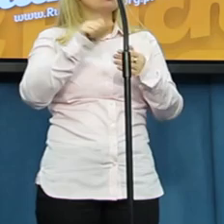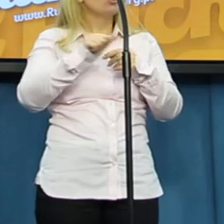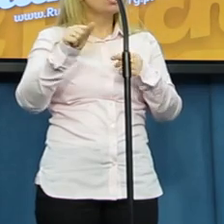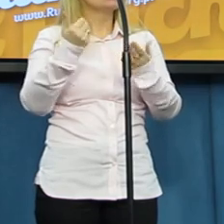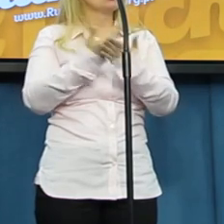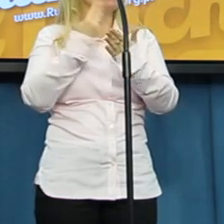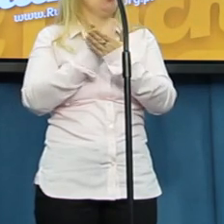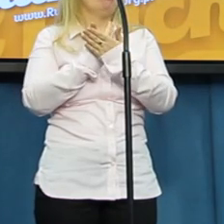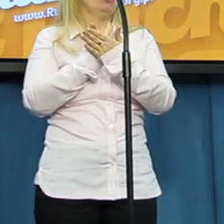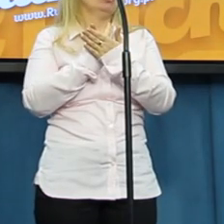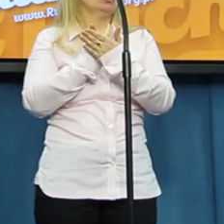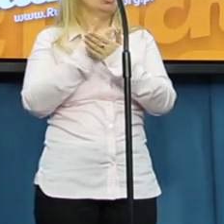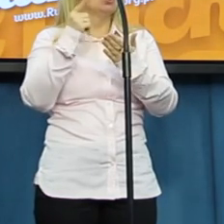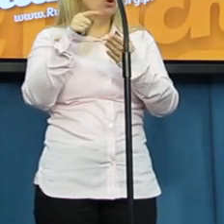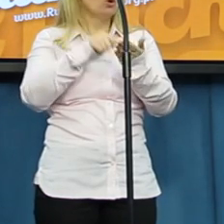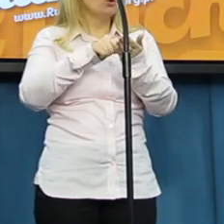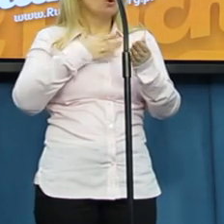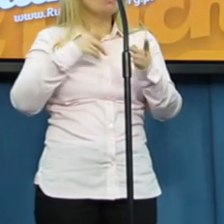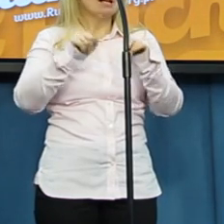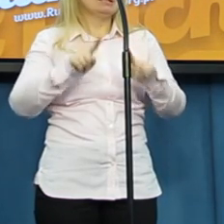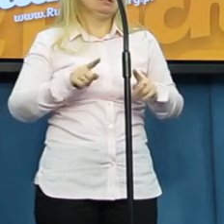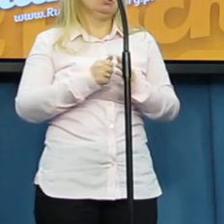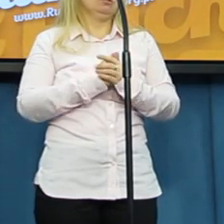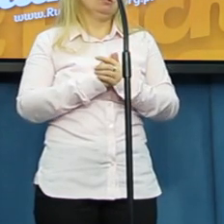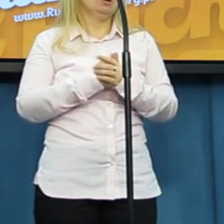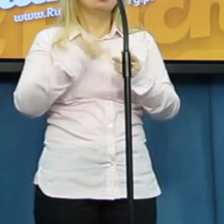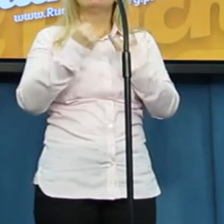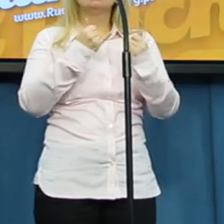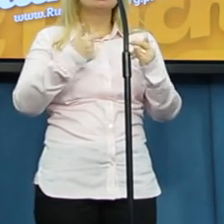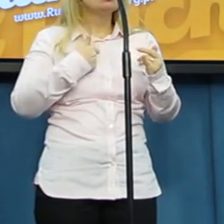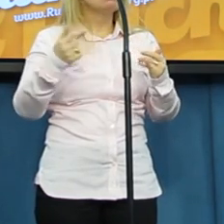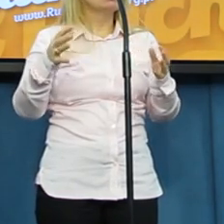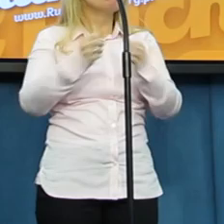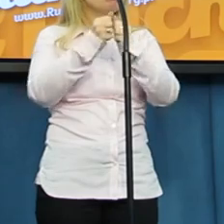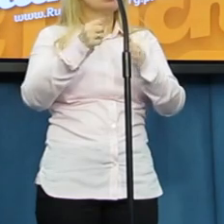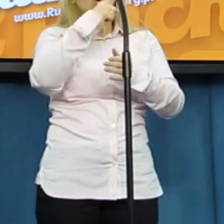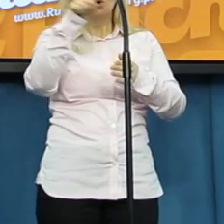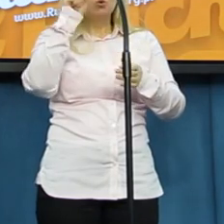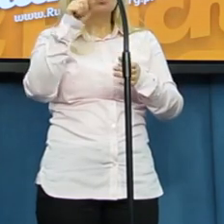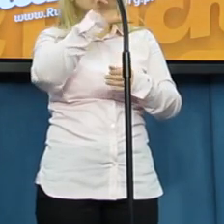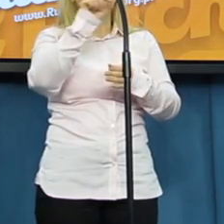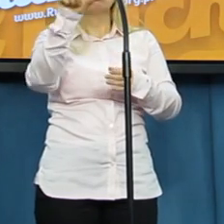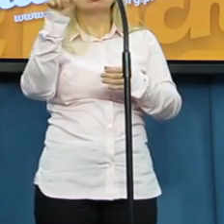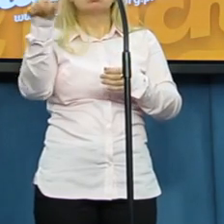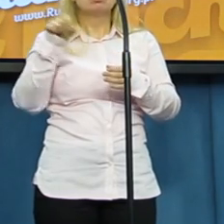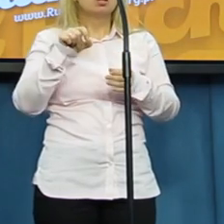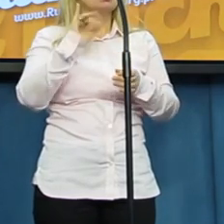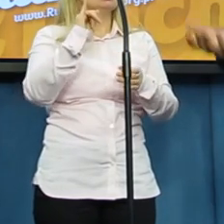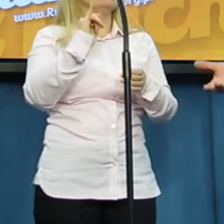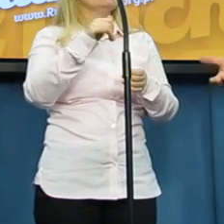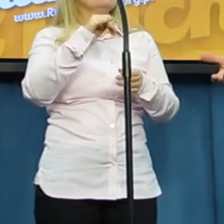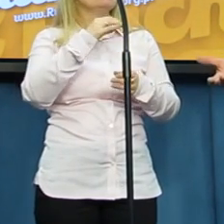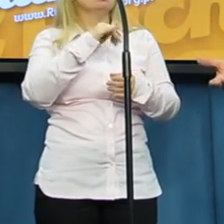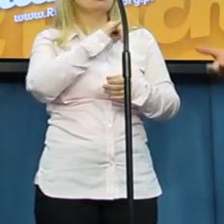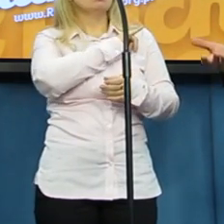tylko wtedy to ma jakikolwiek sens, bo na takie nabieranie ludzi, że weźmiemy jednego czy dwóch, nawet najbardziej utalentowanych polityków do ruchu Palikota i powiemy, to